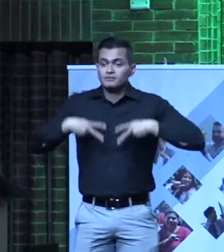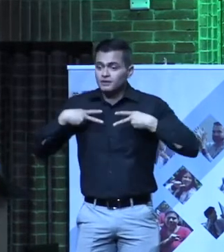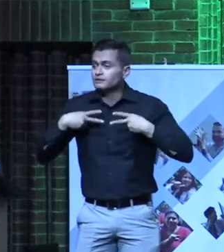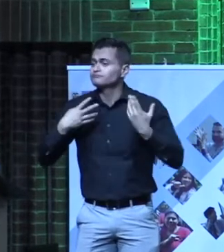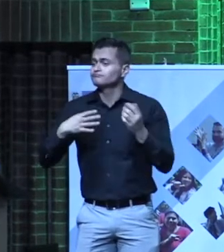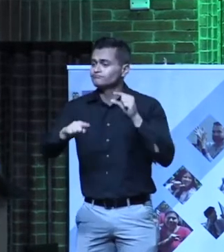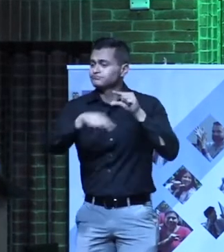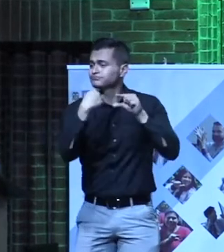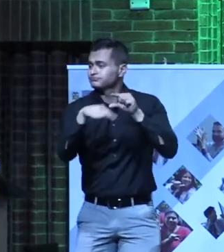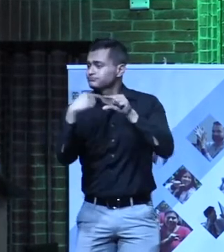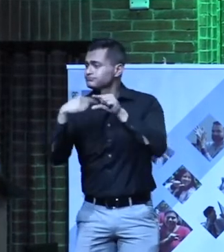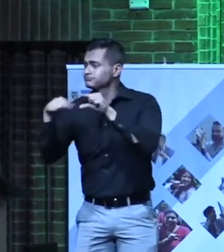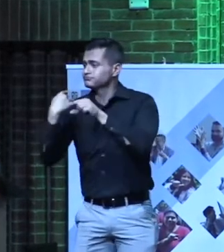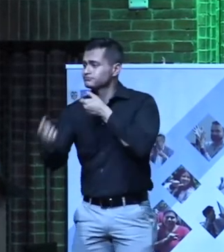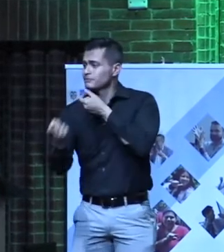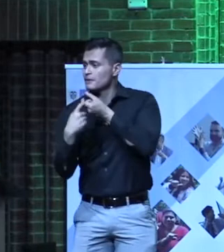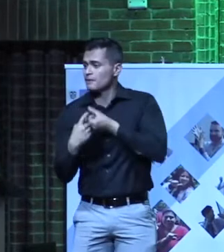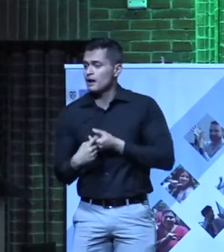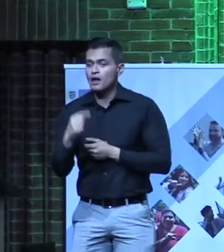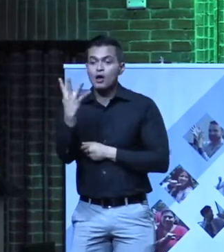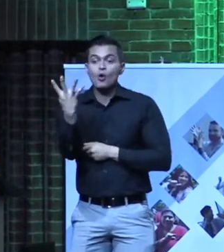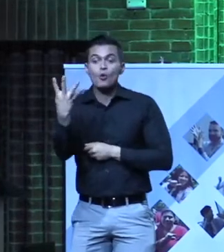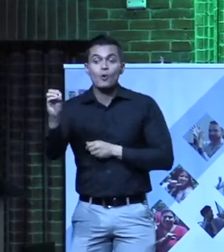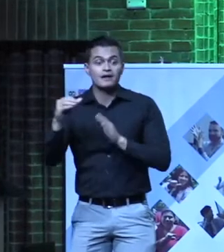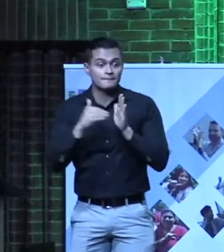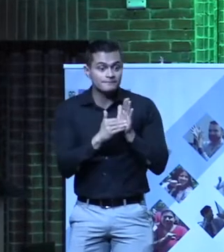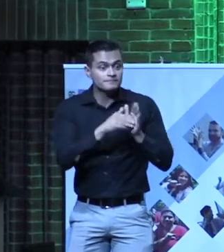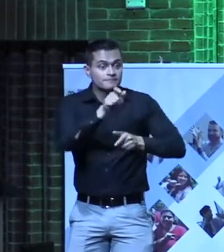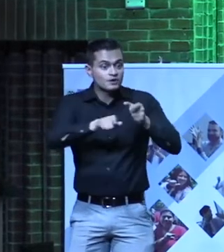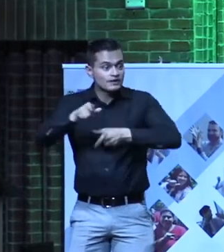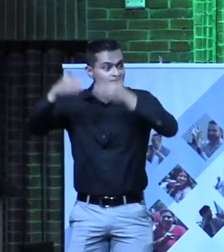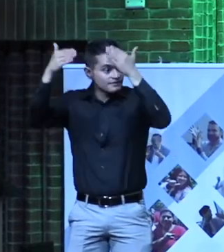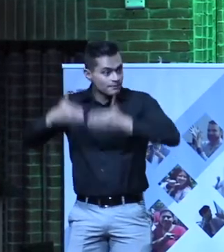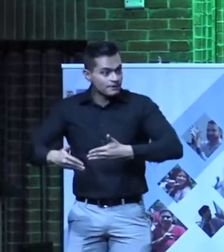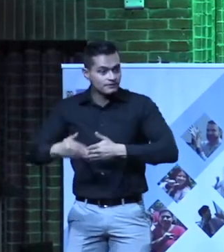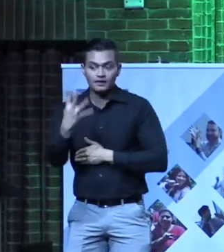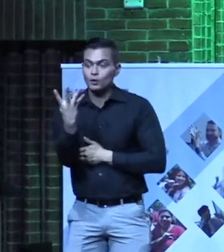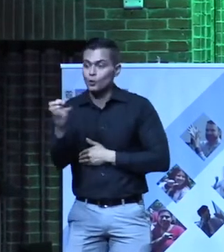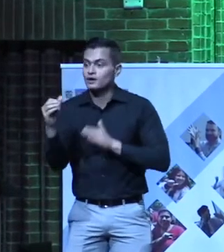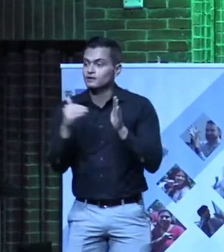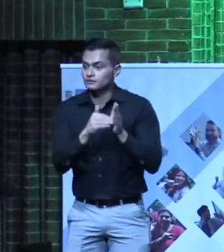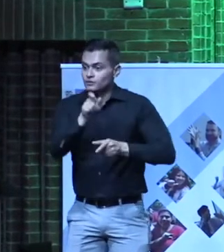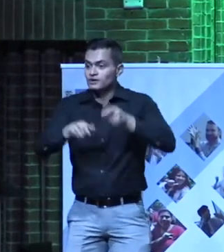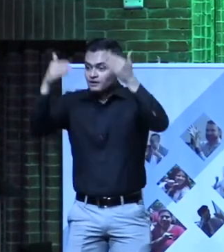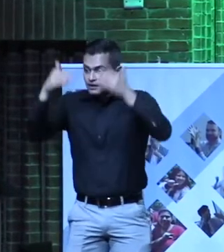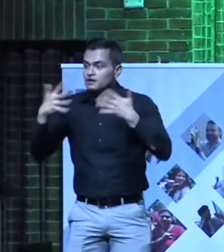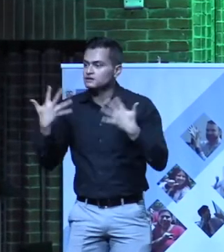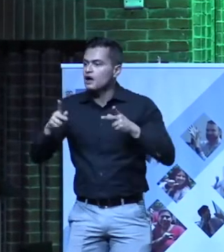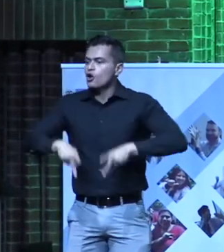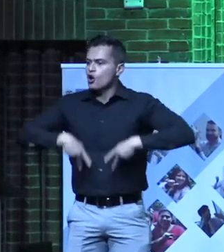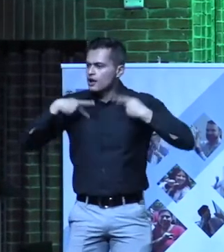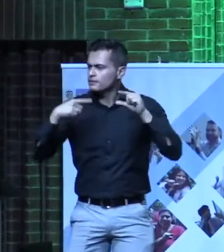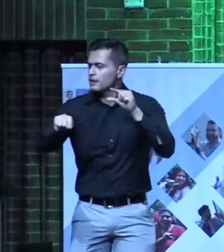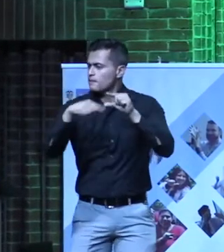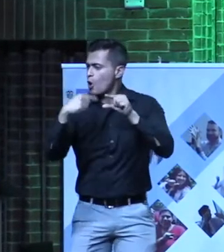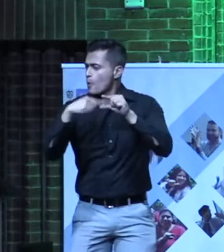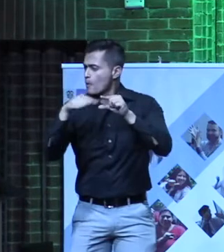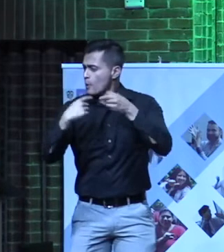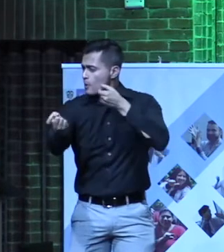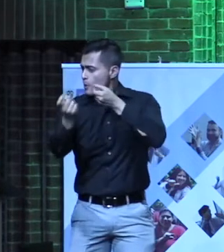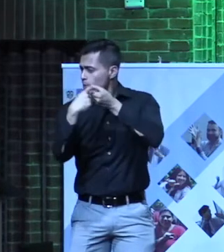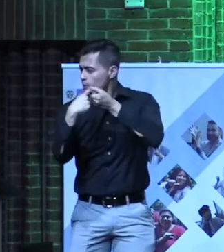con discapacidad, que es un número relativamente elevado, 40.000 personas. En el último